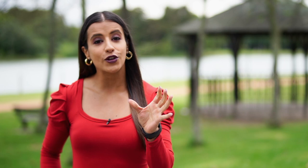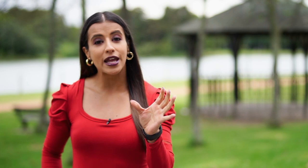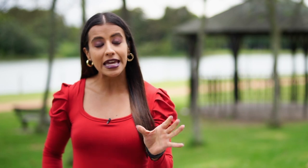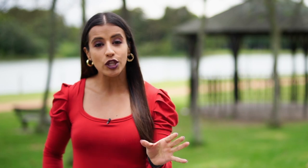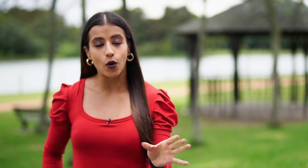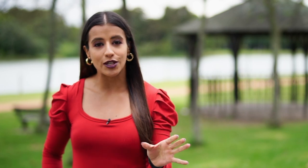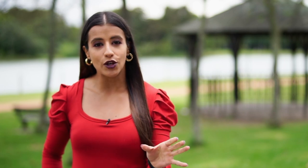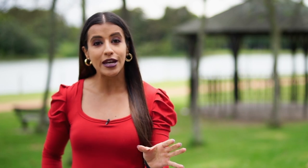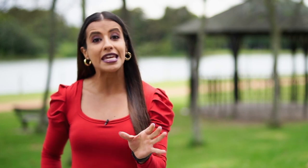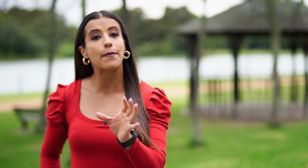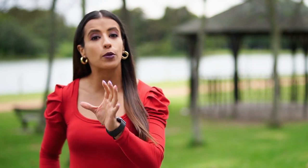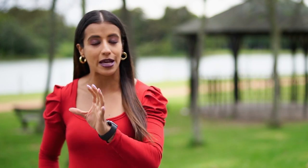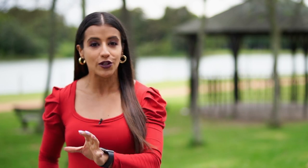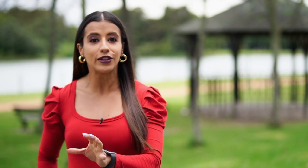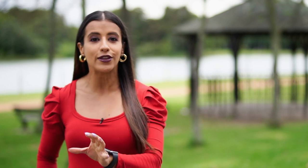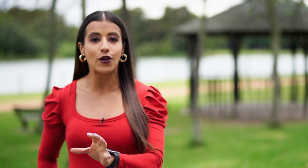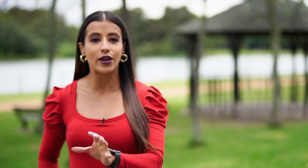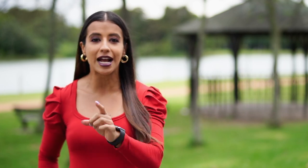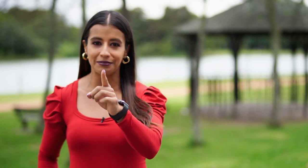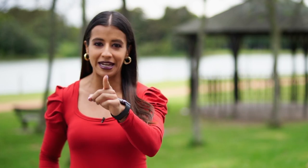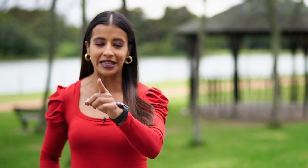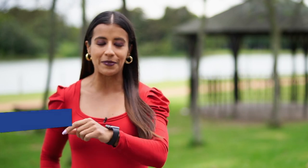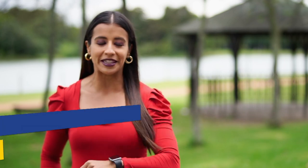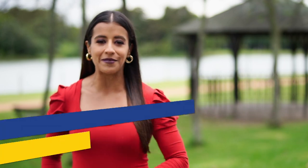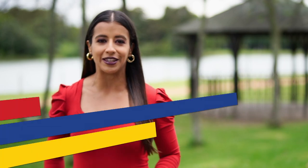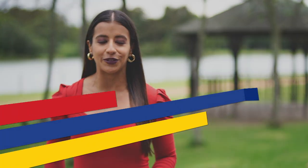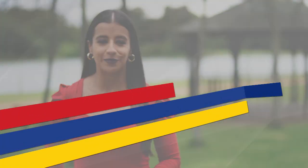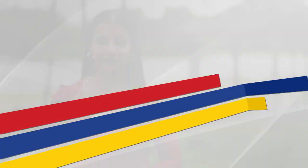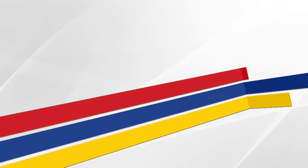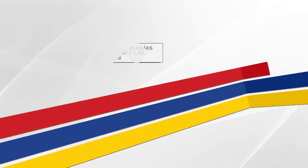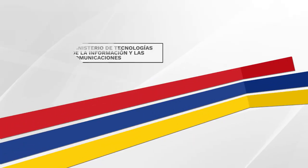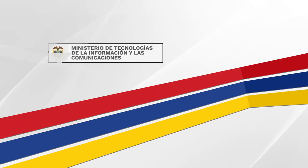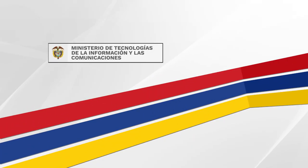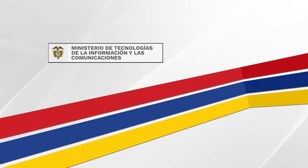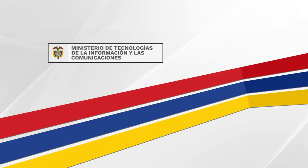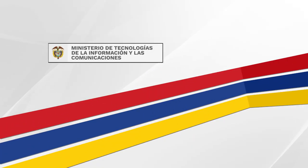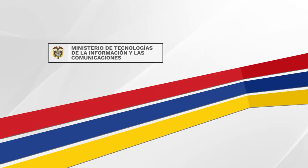de innovación y apropiación tecnológica en el departamento.